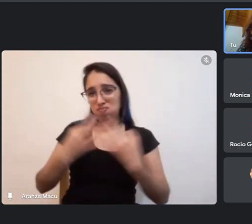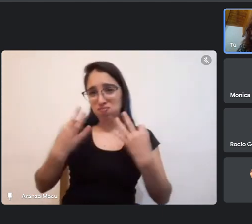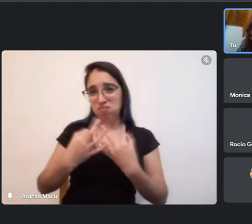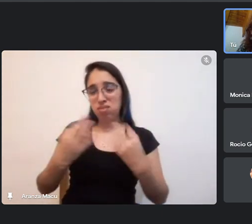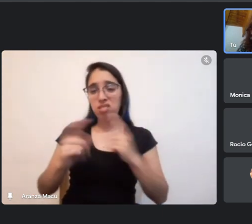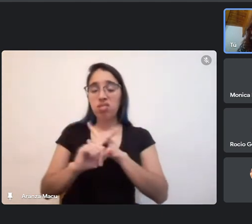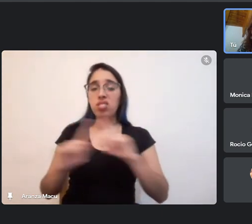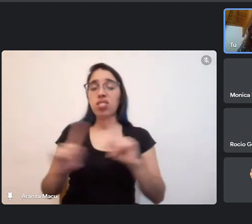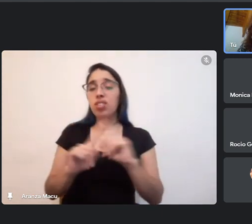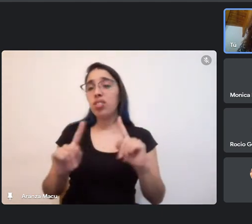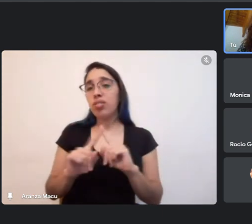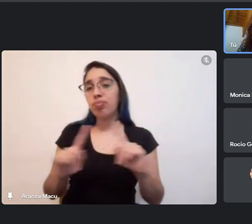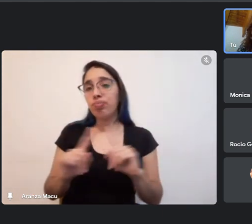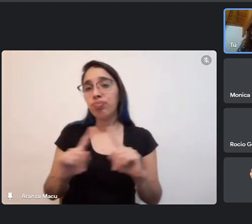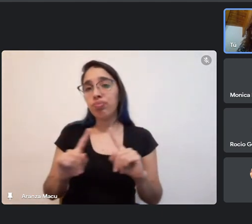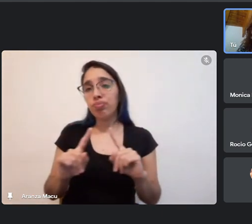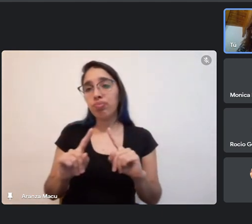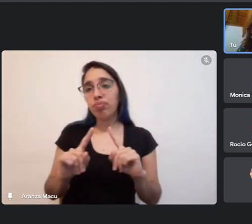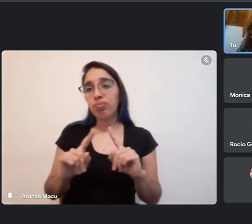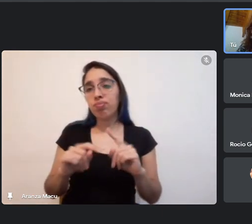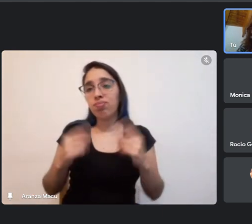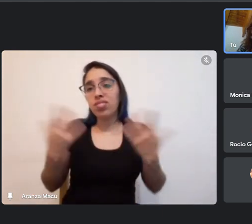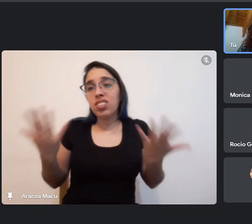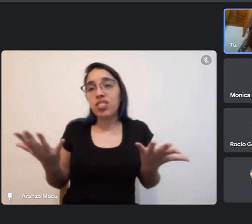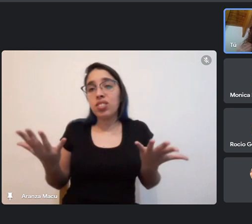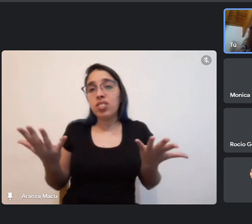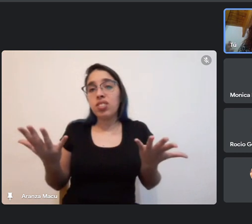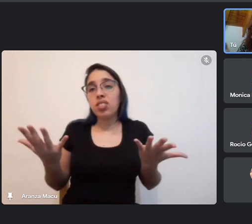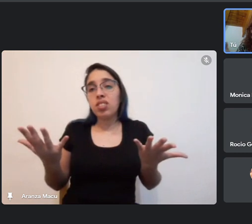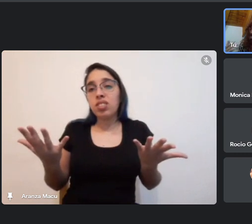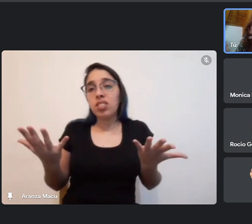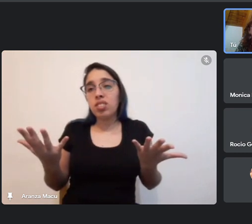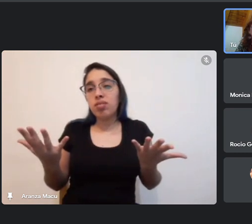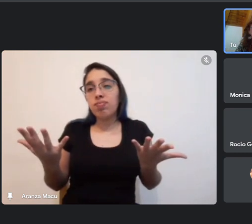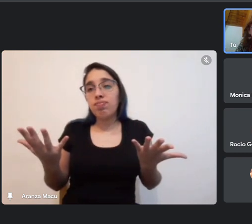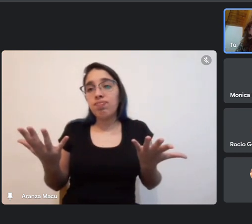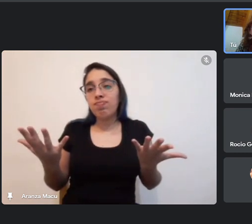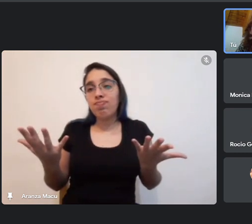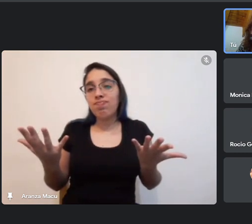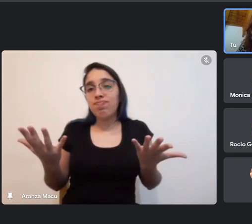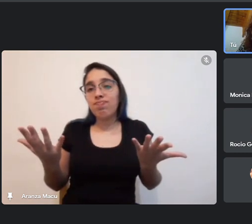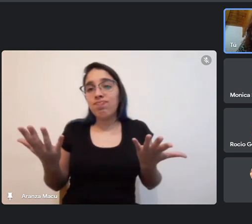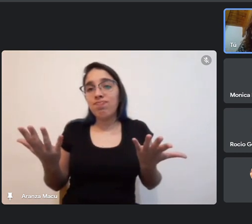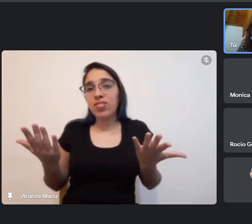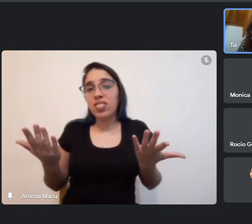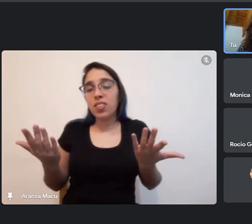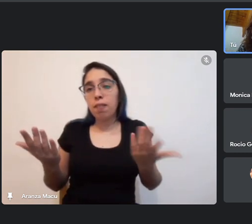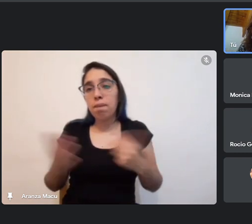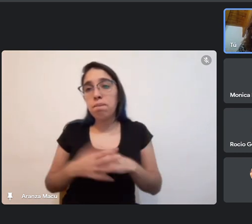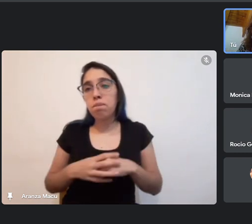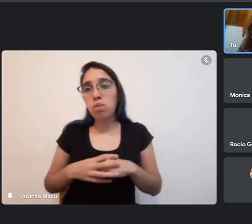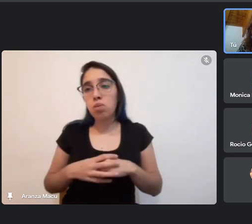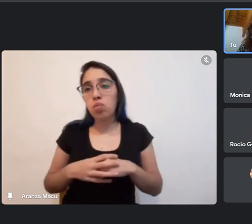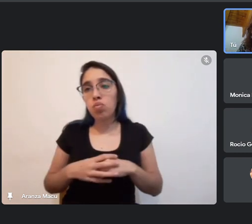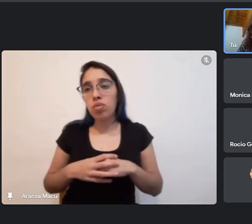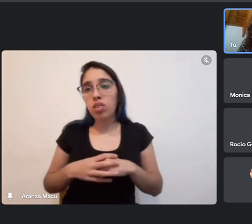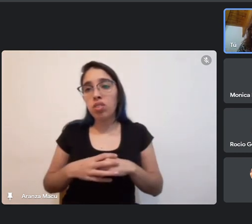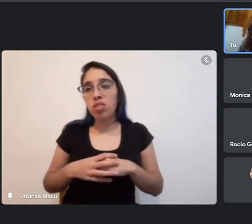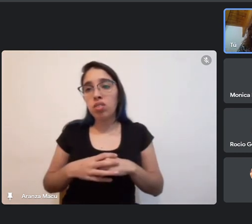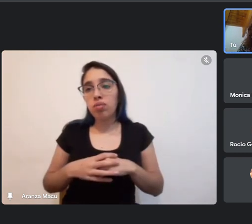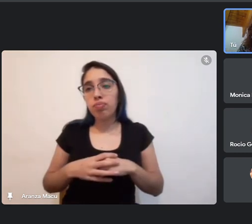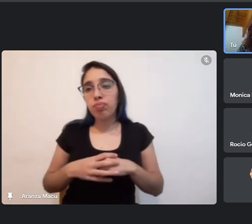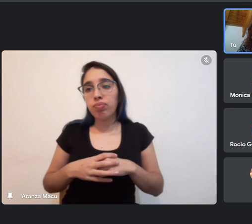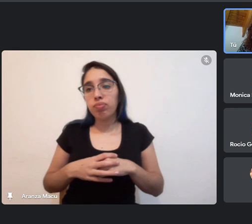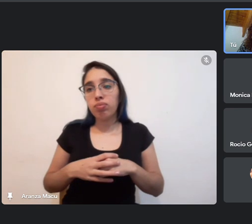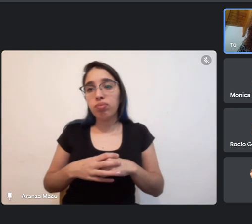tecnología. Por lo tanto, no, las condiciones no son las mismas que si alguien va a rendir de manera